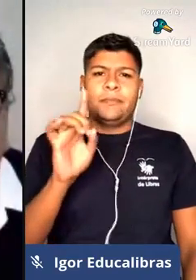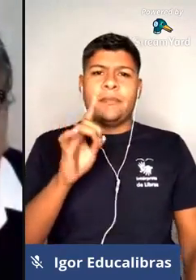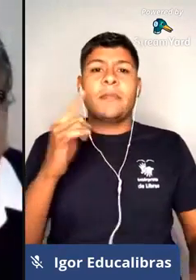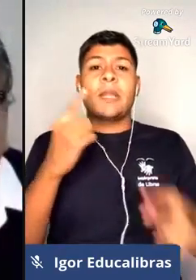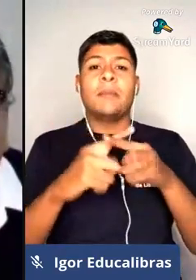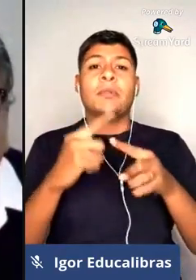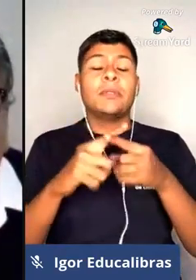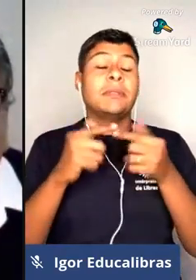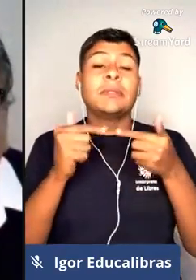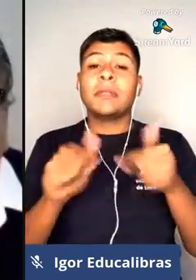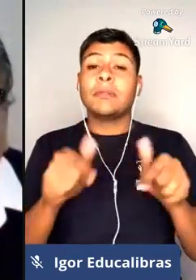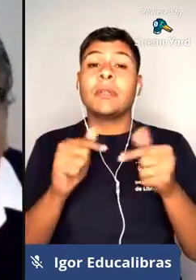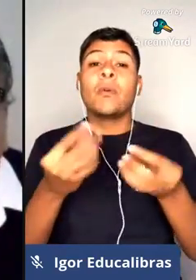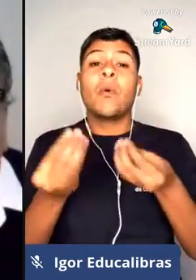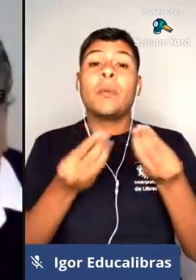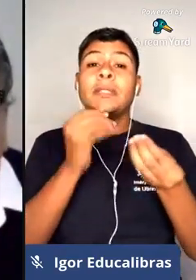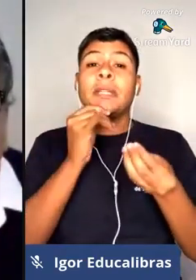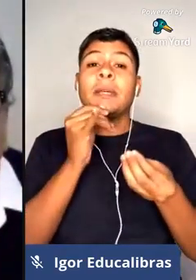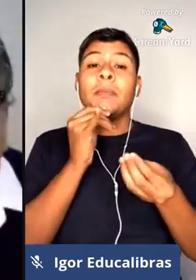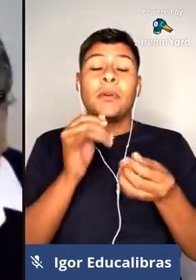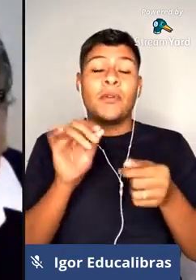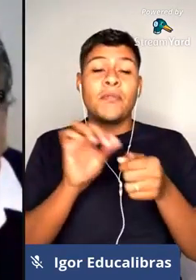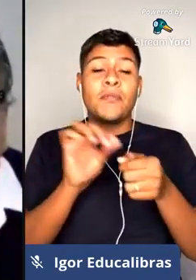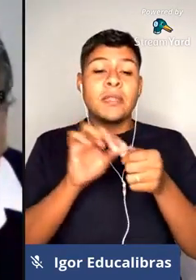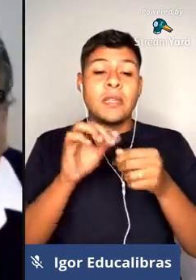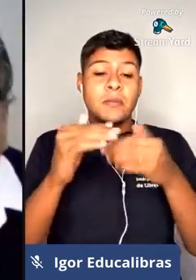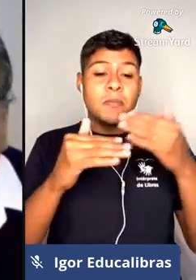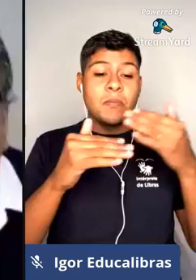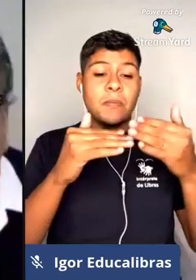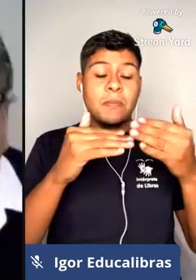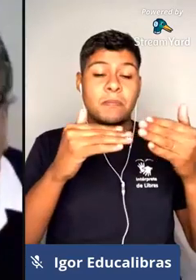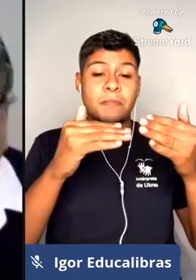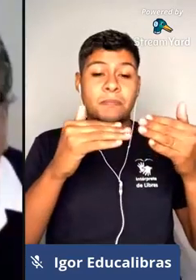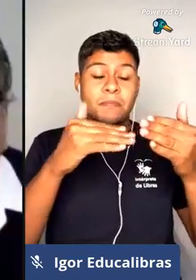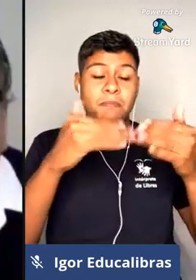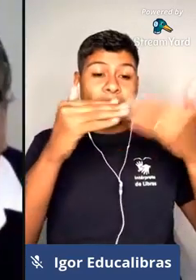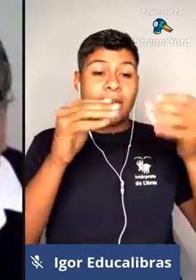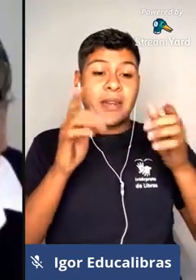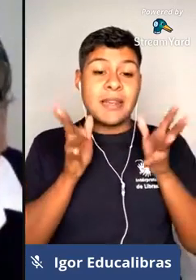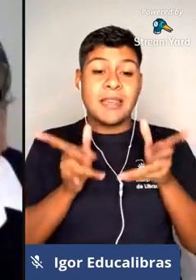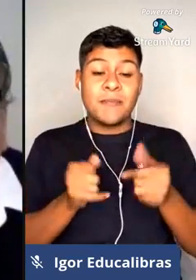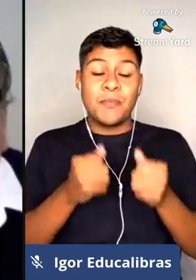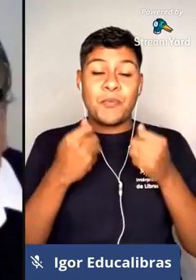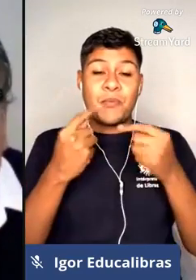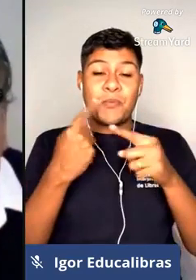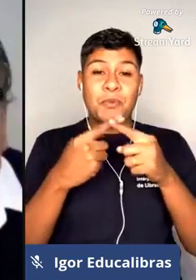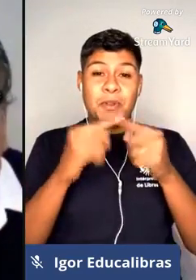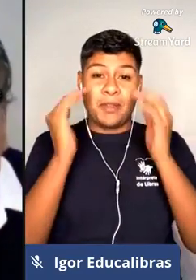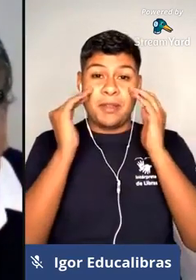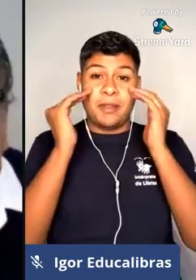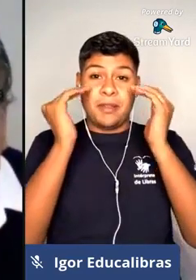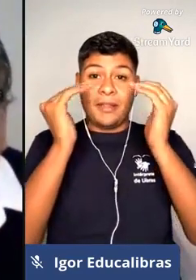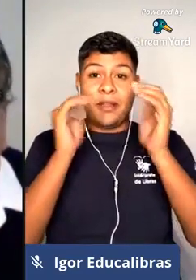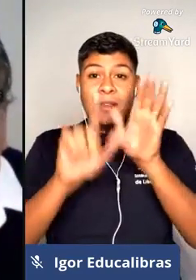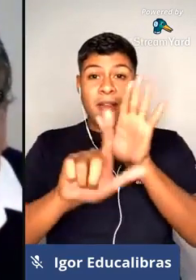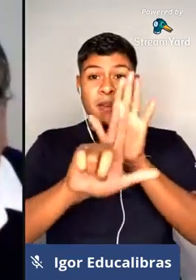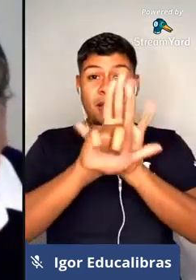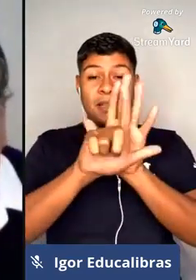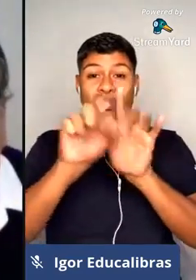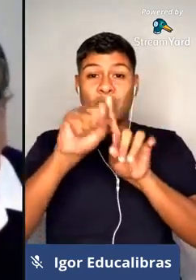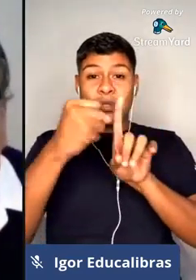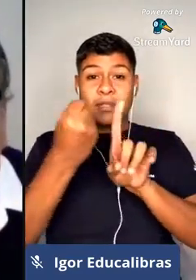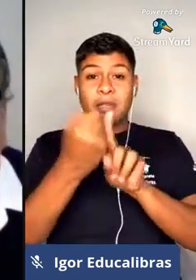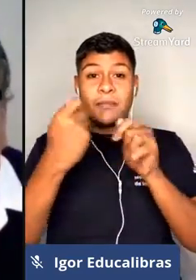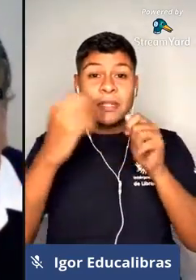não há como não fazermos um processo limpo, porque trabalhamos de acordo com a lei. Mas a sociedade precisa compreender que,